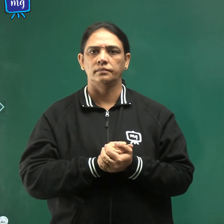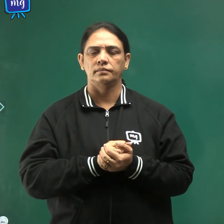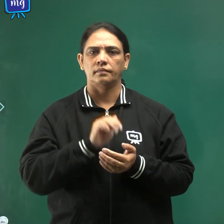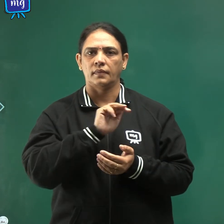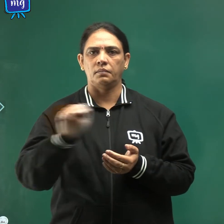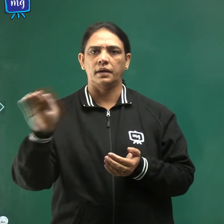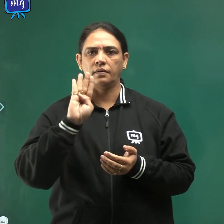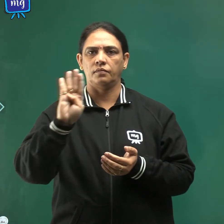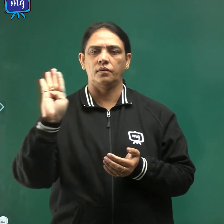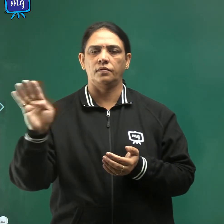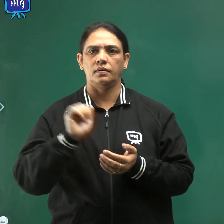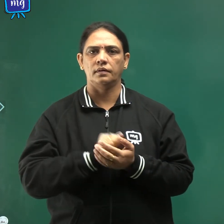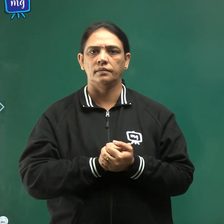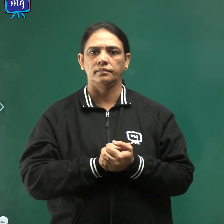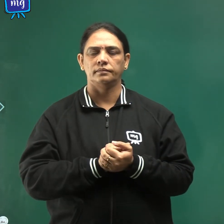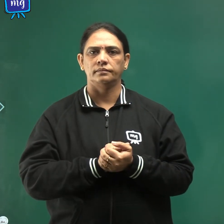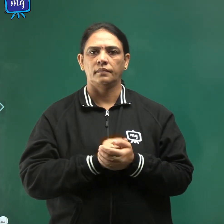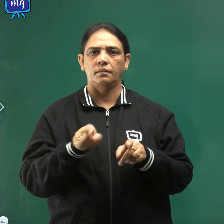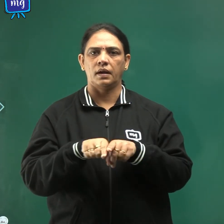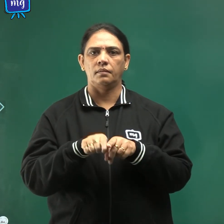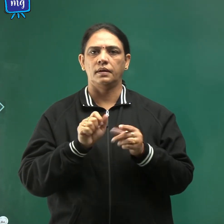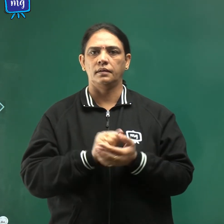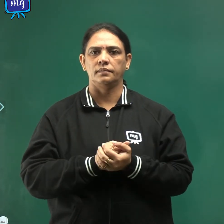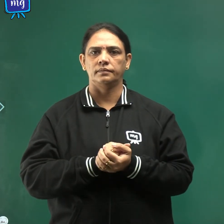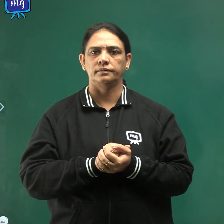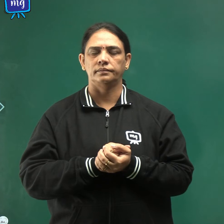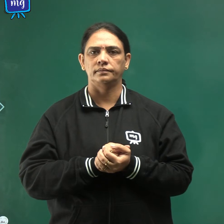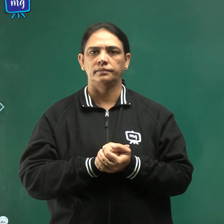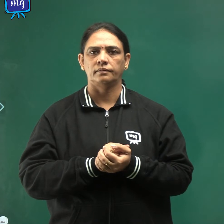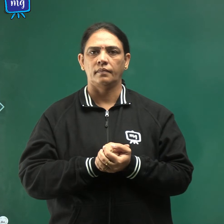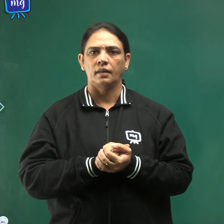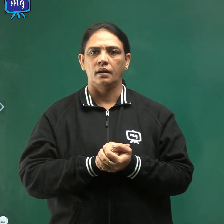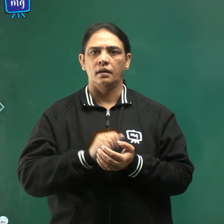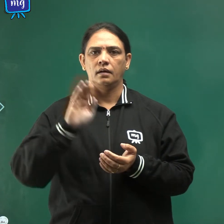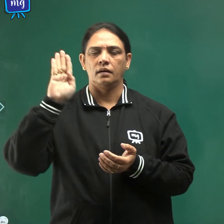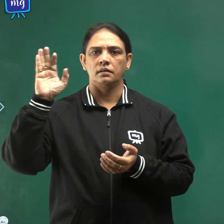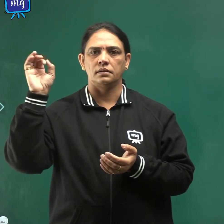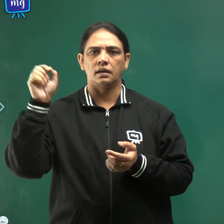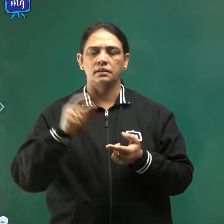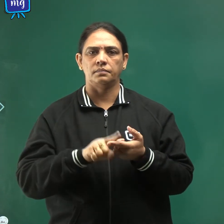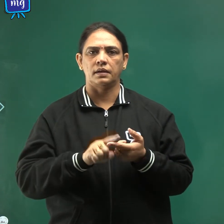बटे 44 बराबर 40 प्लस